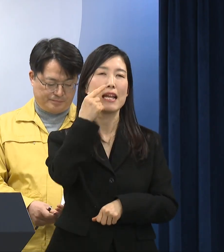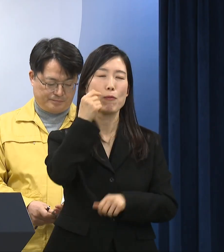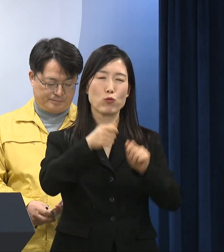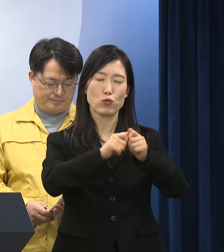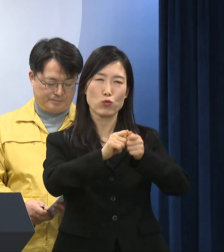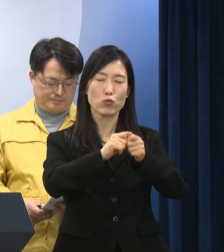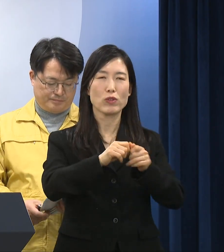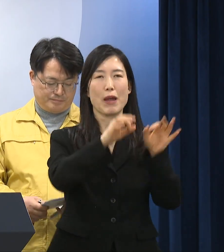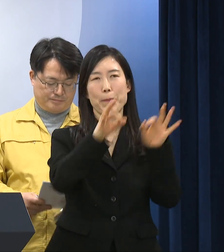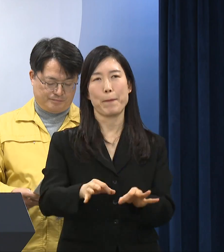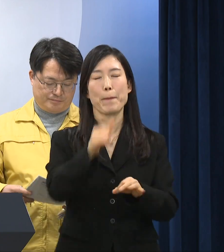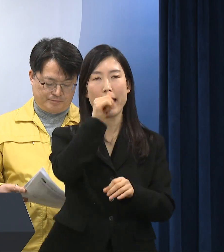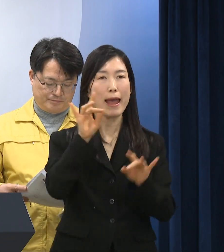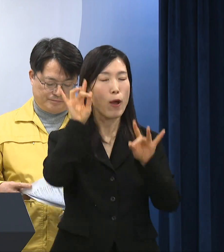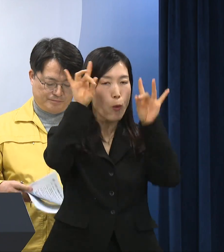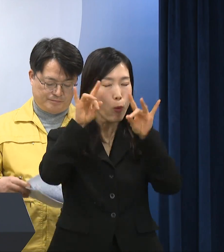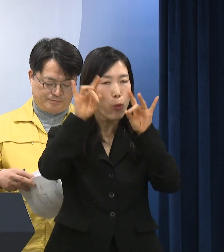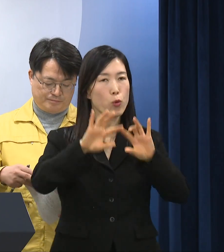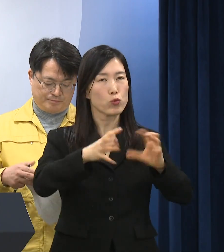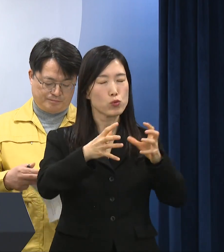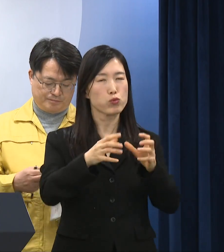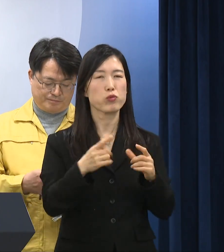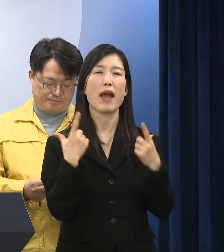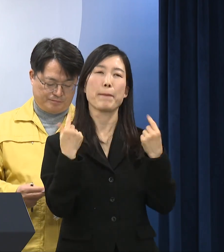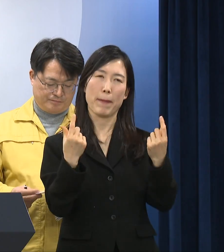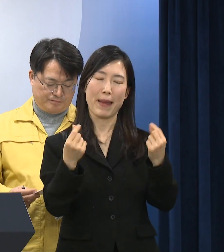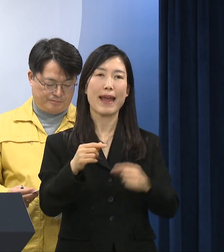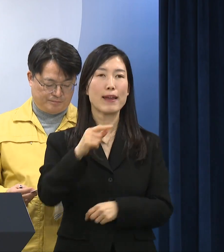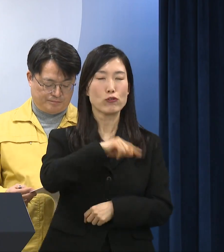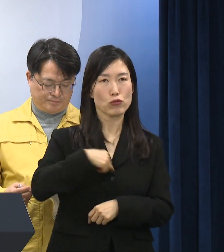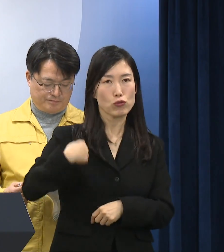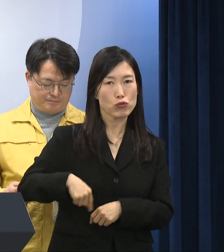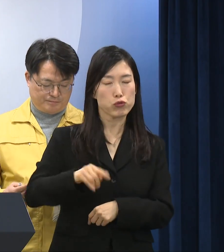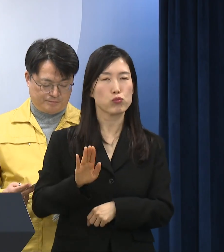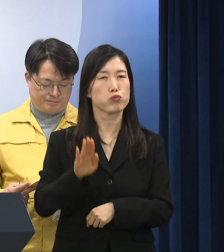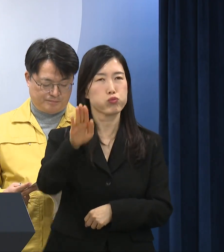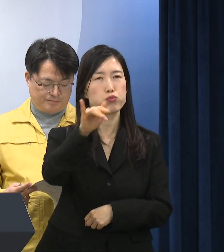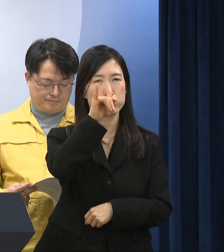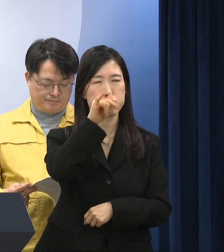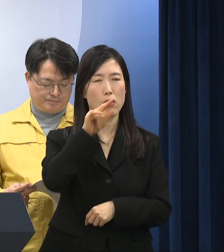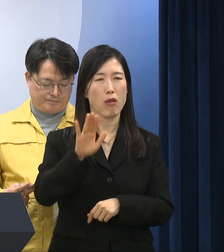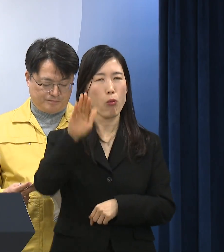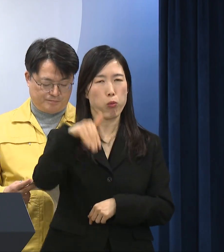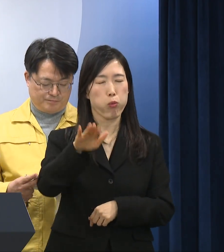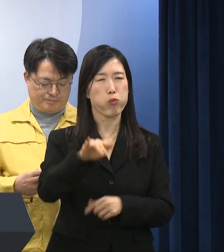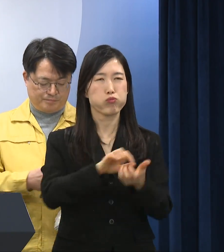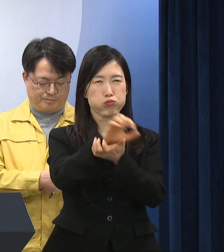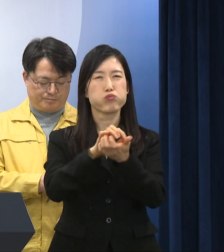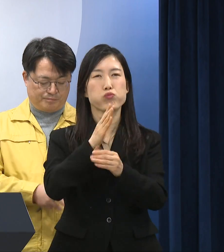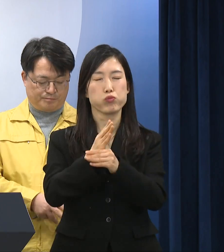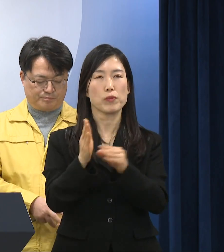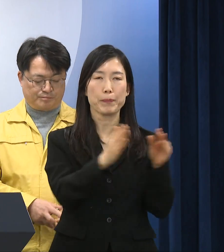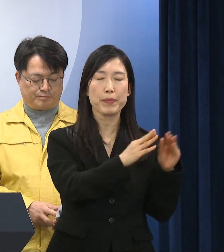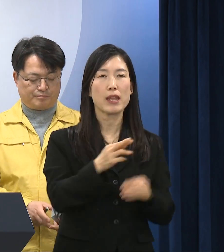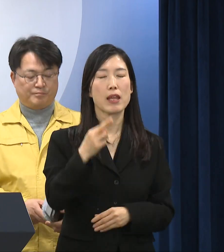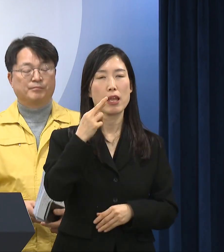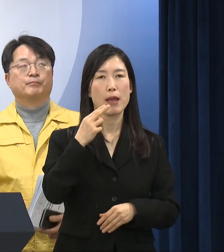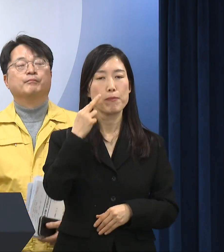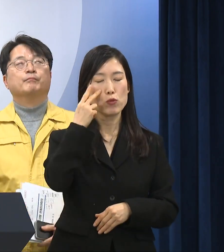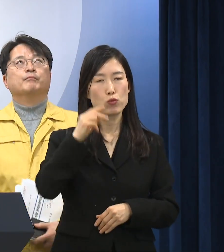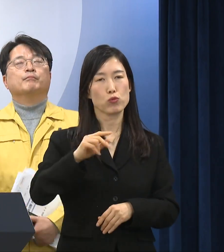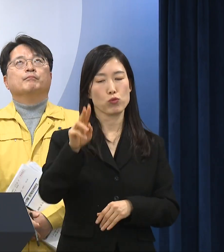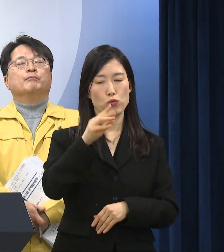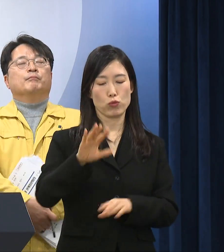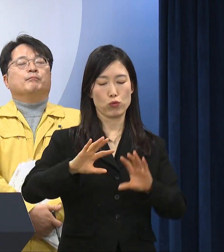하락한 반면 호주는 보합, 중국 상해지수는 상승하는 등 혼조세를 보였습니다. 미국 국채금리는